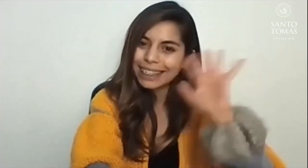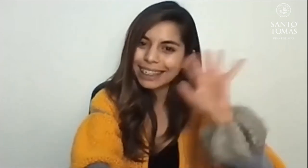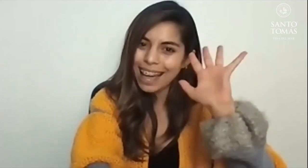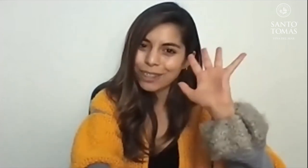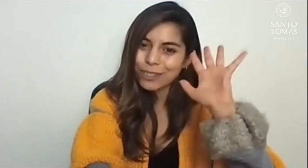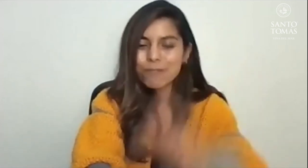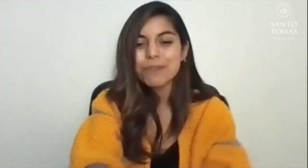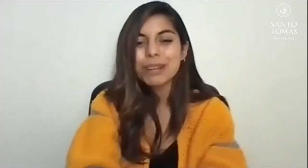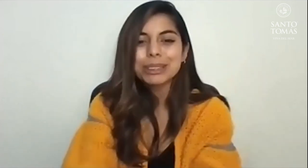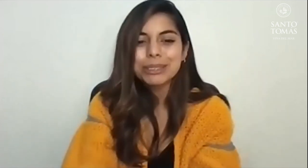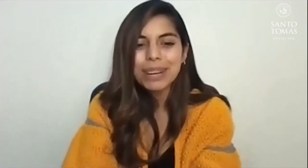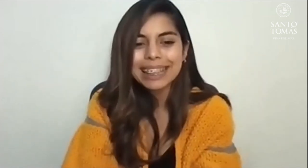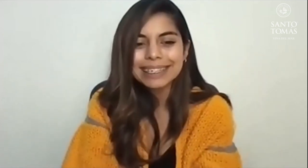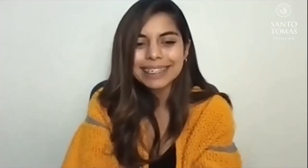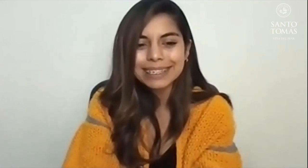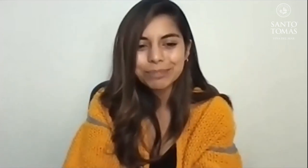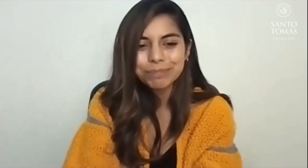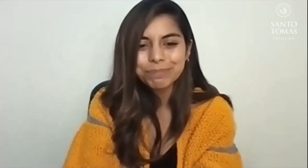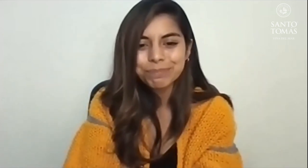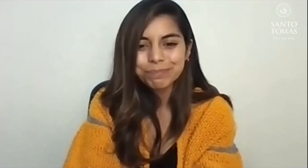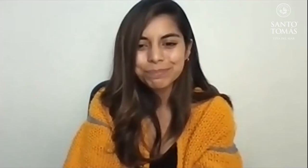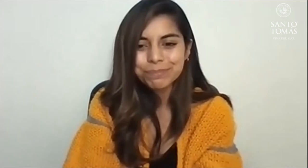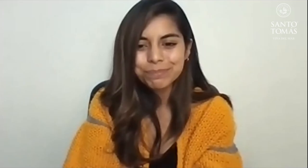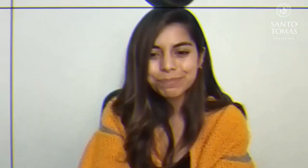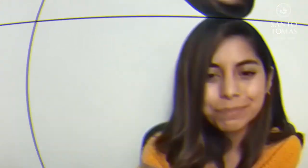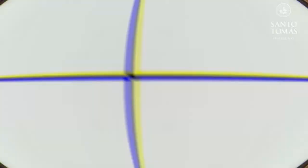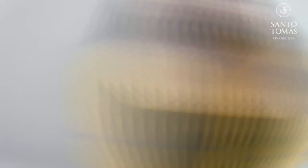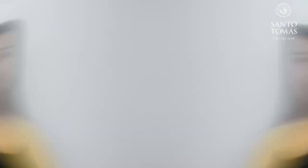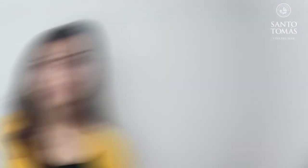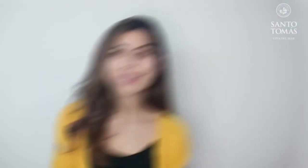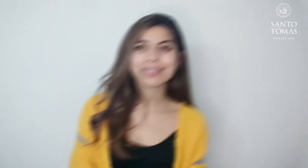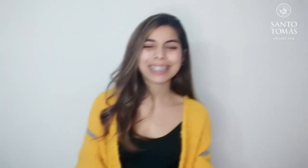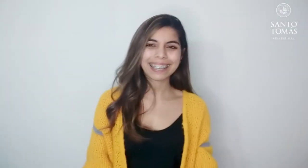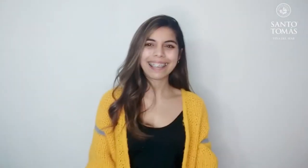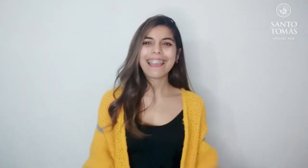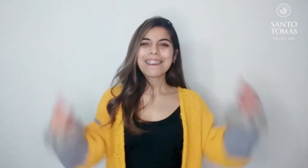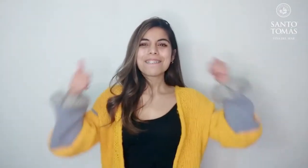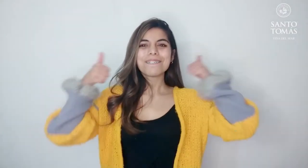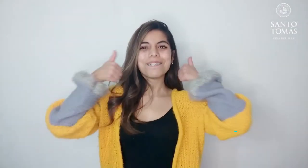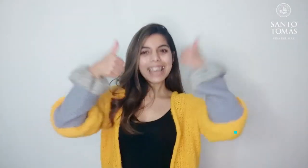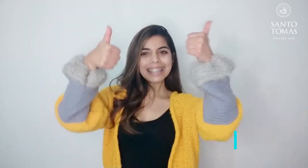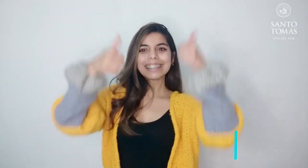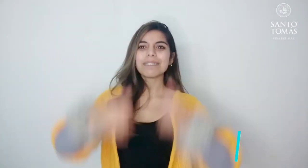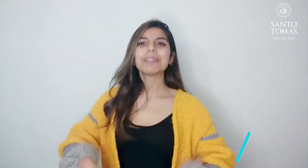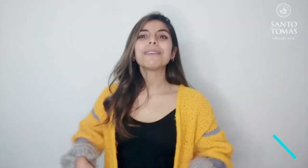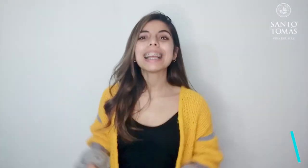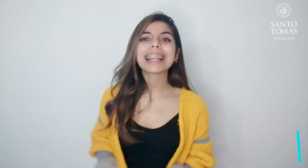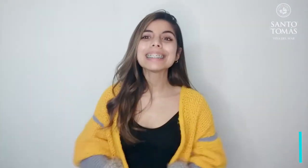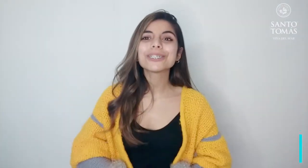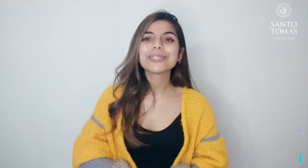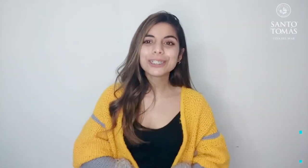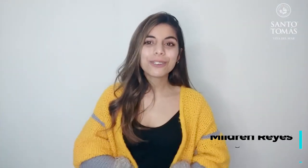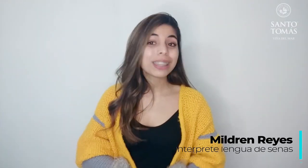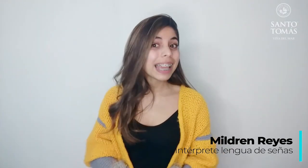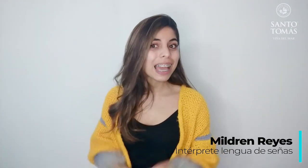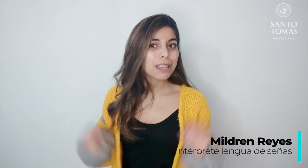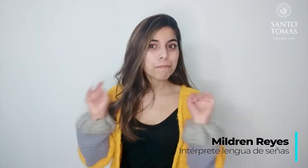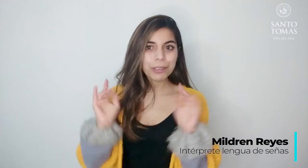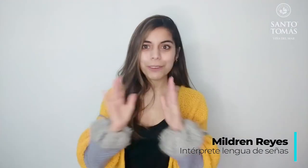por este lado. Nos vemos en la próxima clase. Bien, terminamos la clase entonces hoy día. Espero que